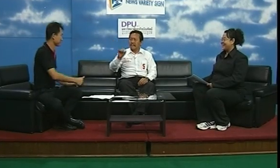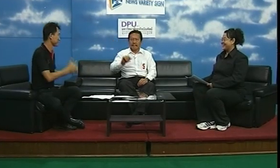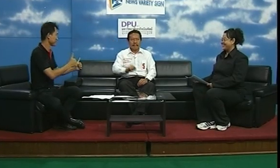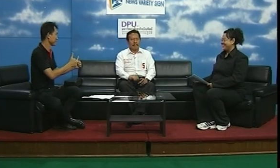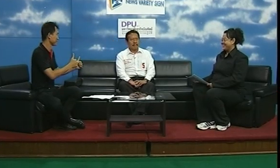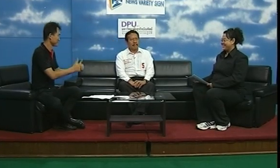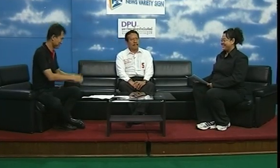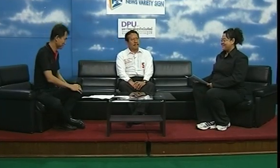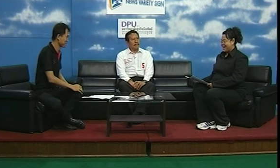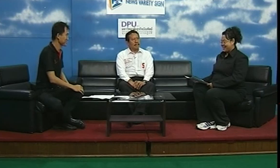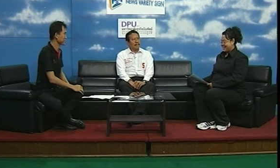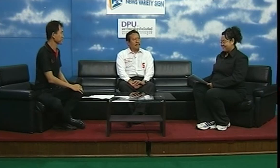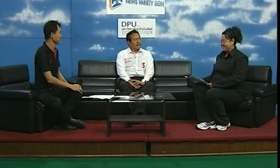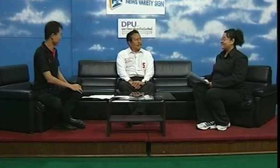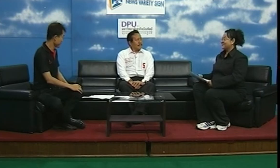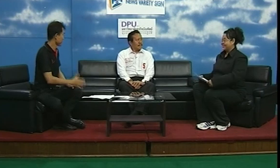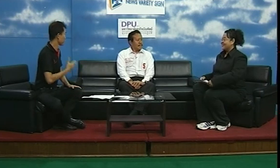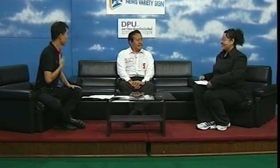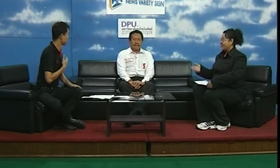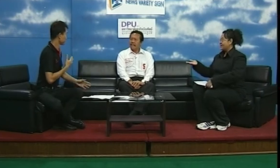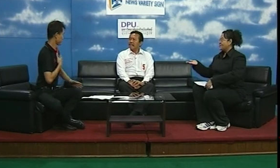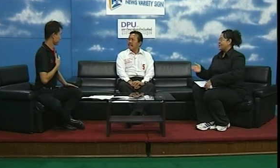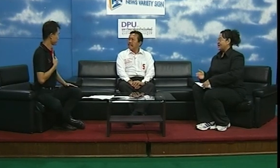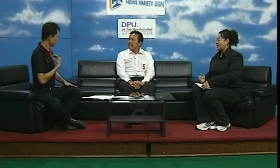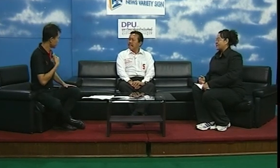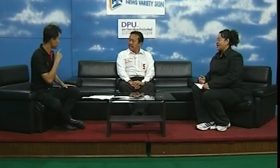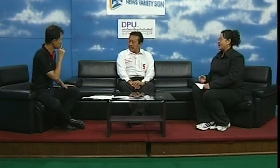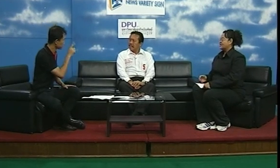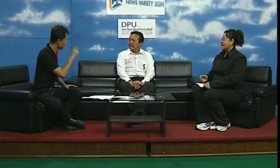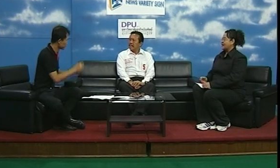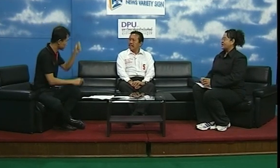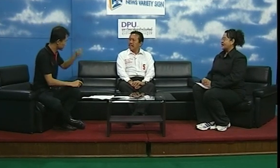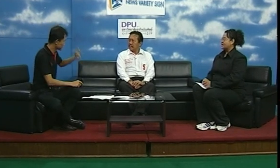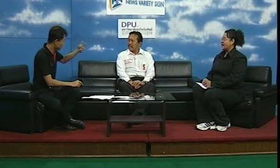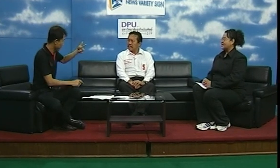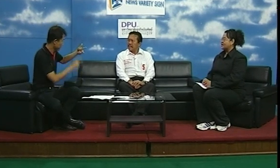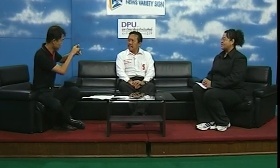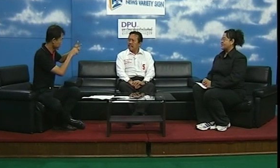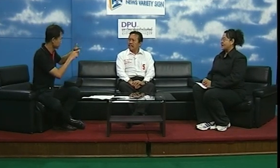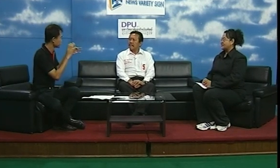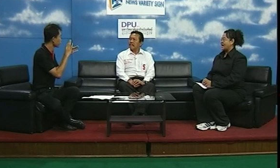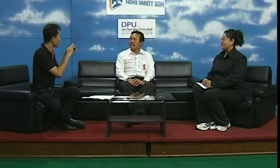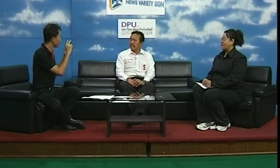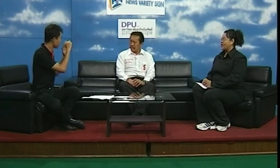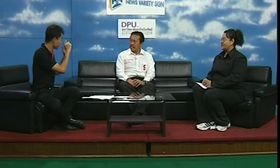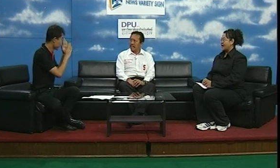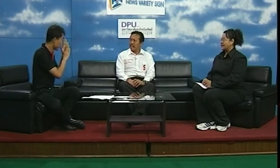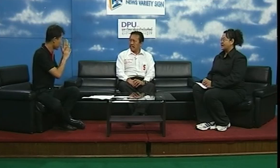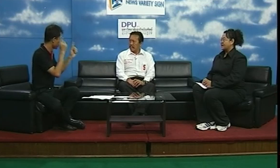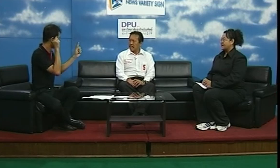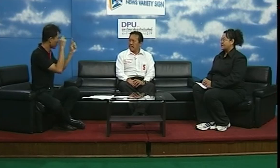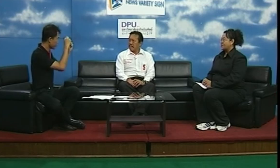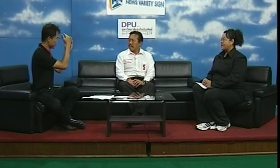เวอร5 เยี่ยมมากเลยครับก็วันนี้ mim á iขอนริยาสัภา์ท่านกมีประมาณ 3 หัวอ